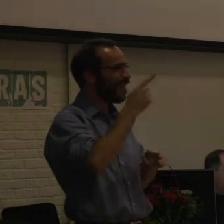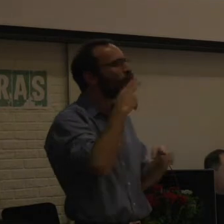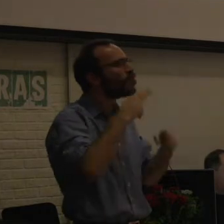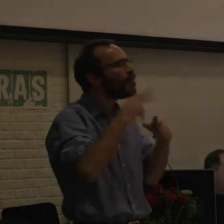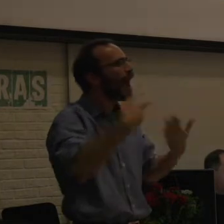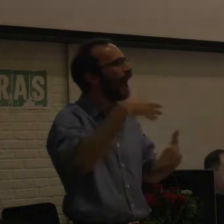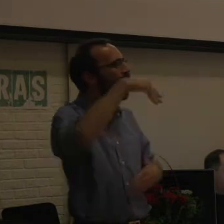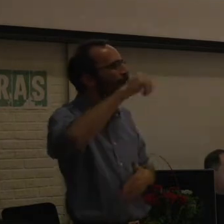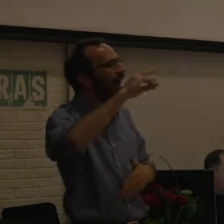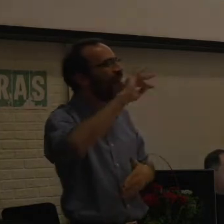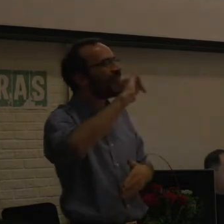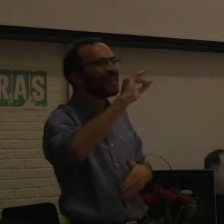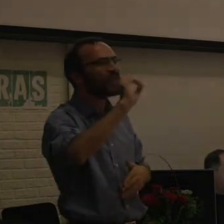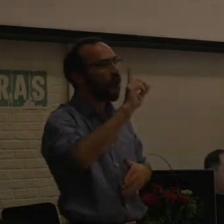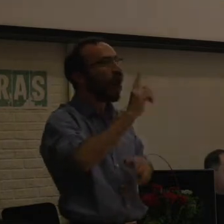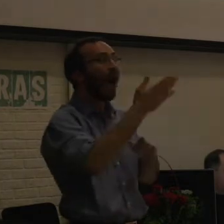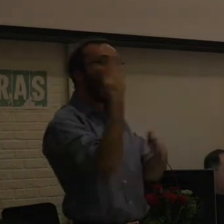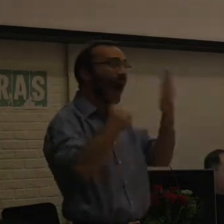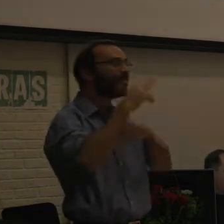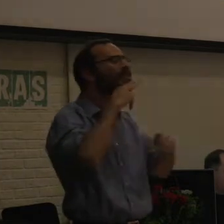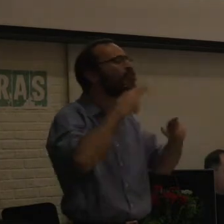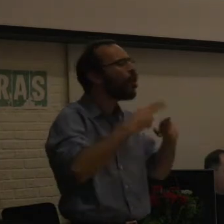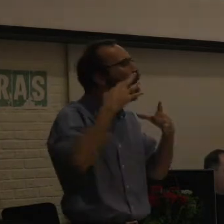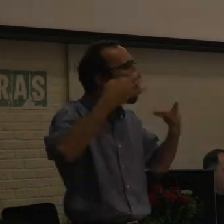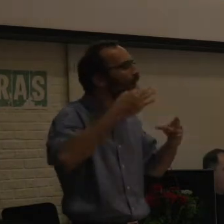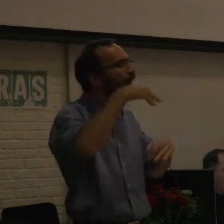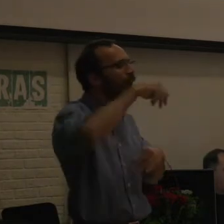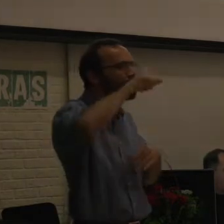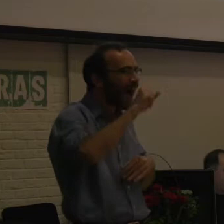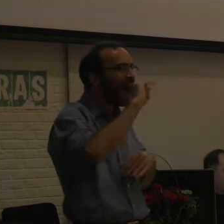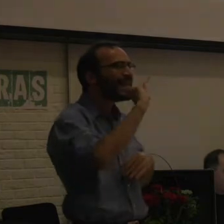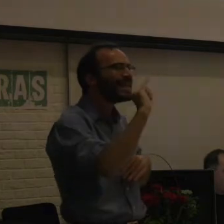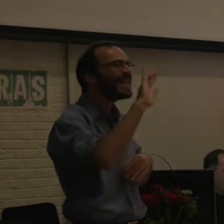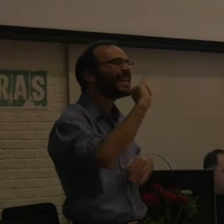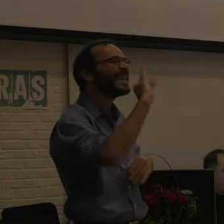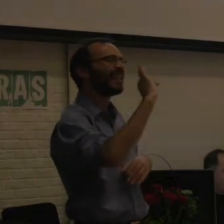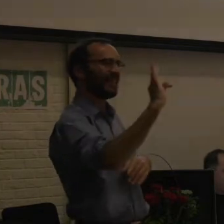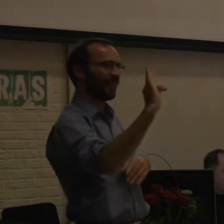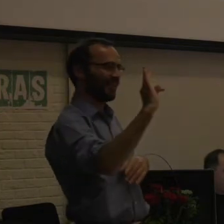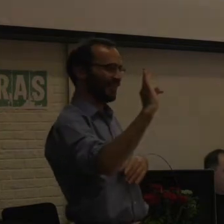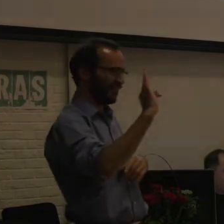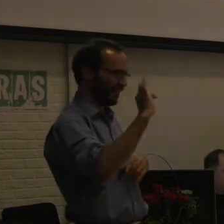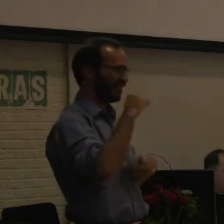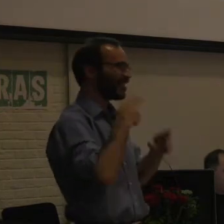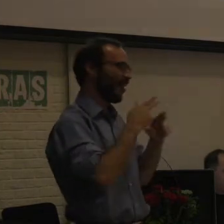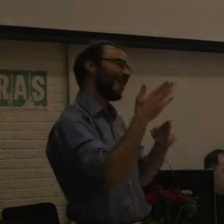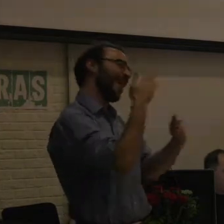visitable parte de un descubrimiento de la muralla árabe de la ciudad. en la que están trabajando los compañeros de